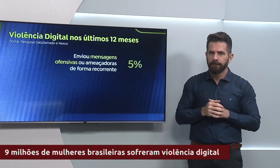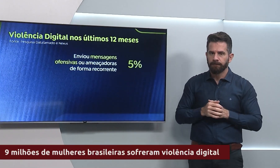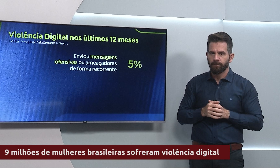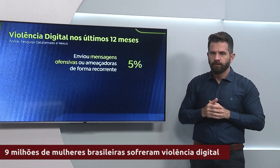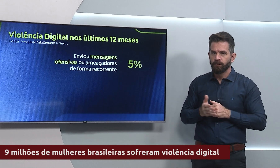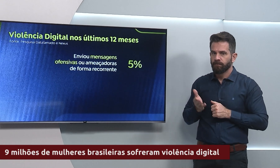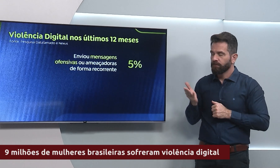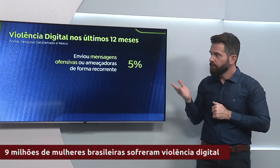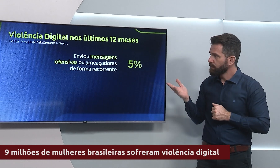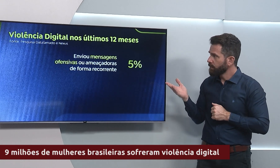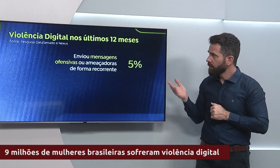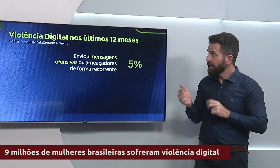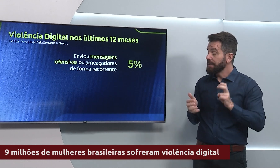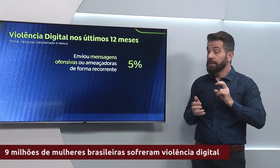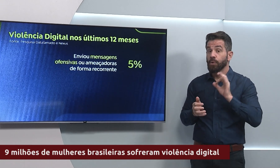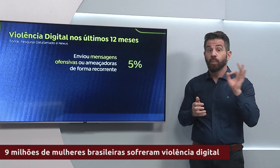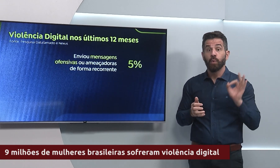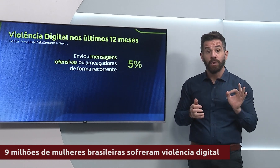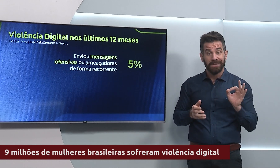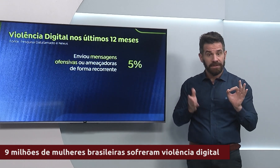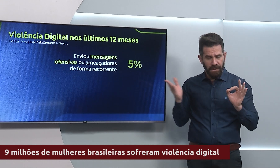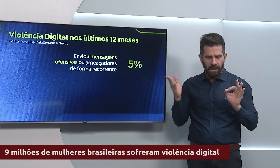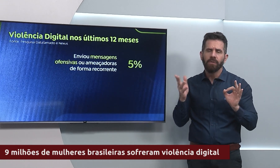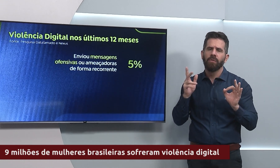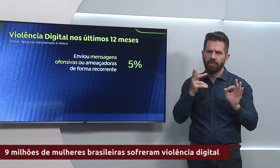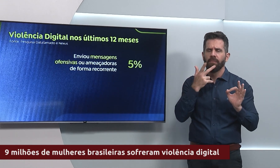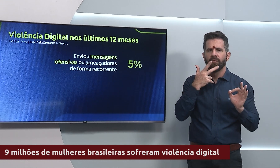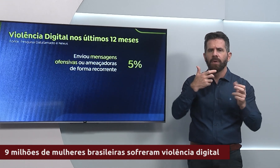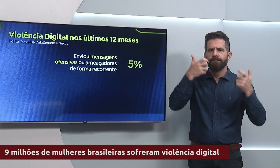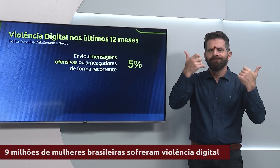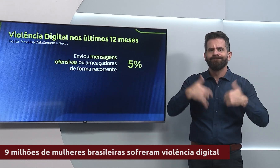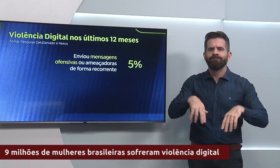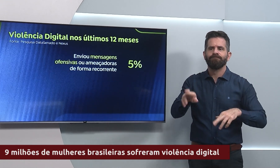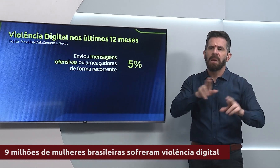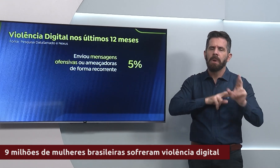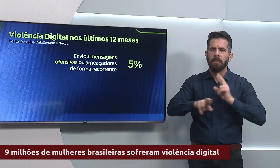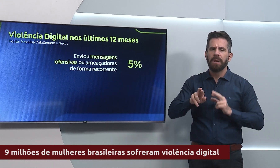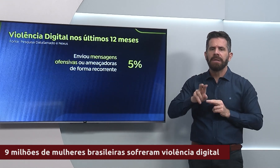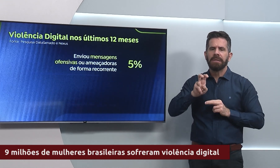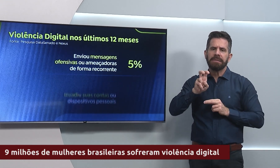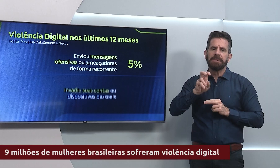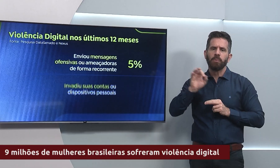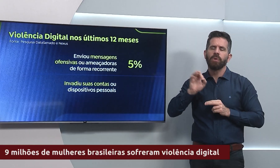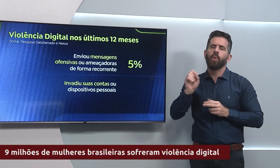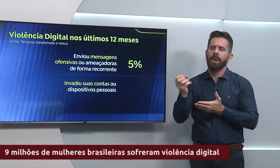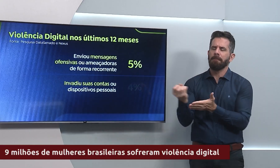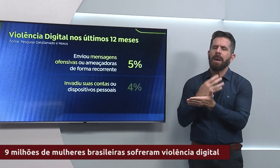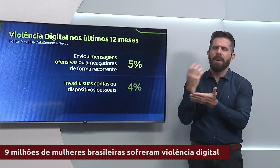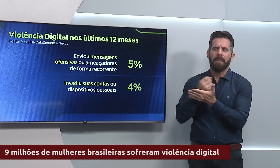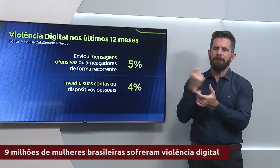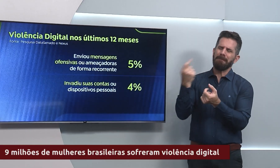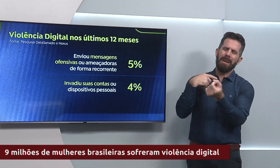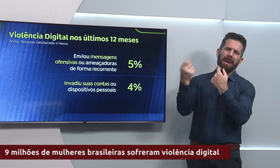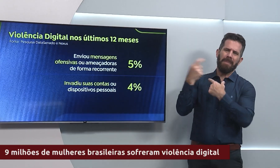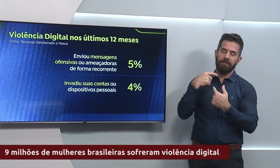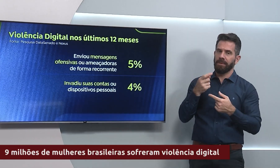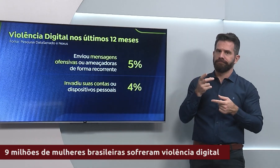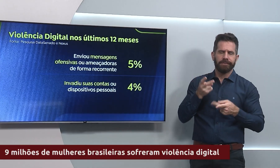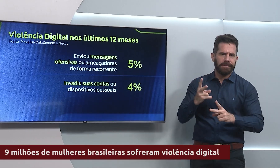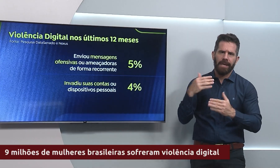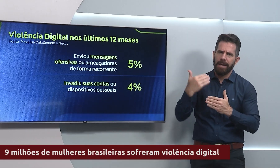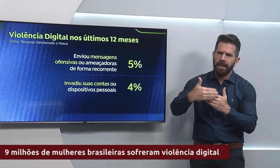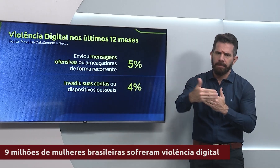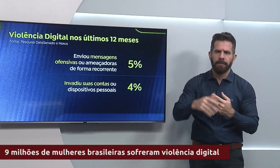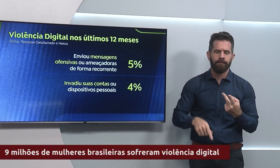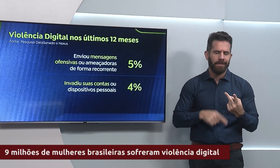entrevistadas disseram que recebem mensagens com ofensas ou ameaças constantemente. 4% já tiveram o celular